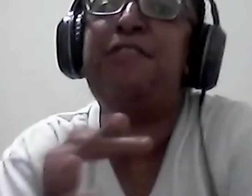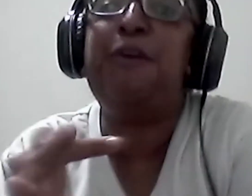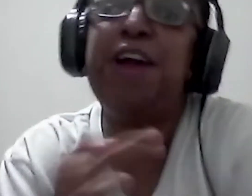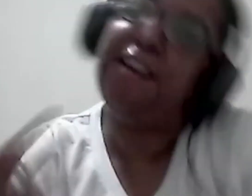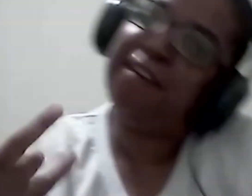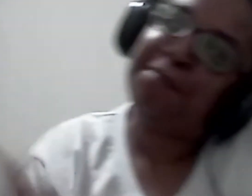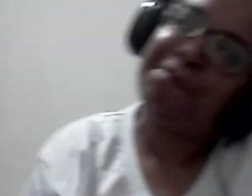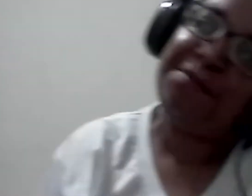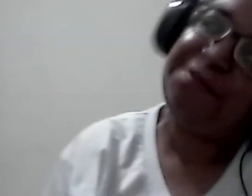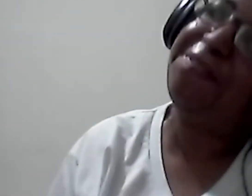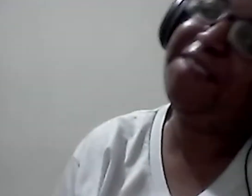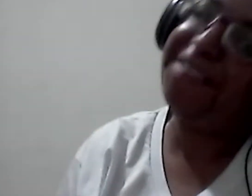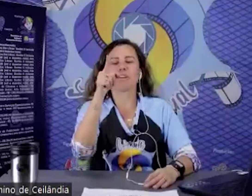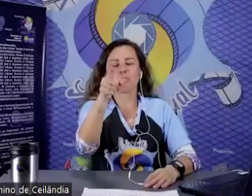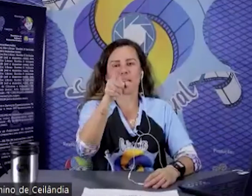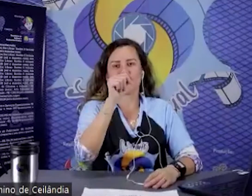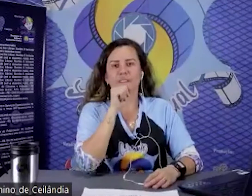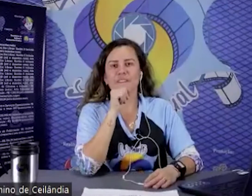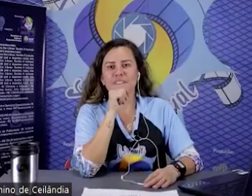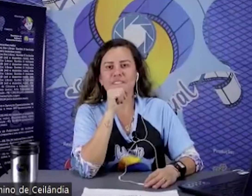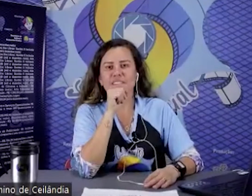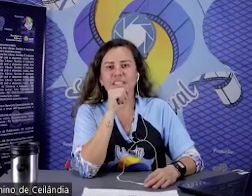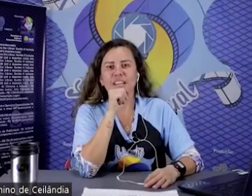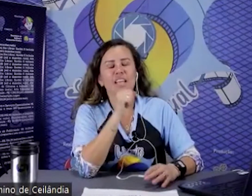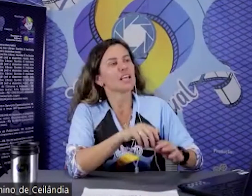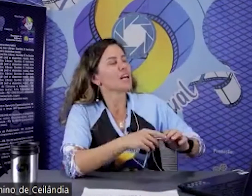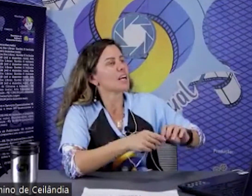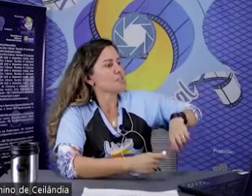folga. E ninguém falou para ela. Ninguém explicou. Aí eu falei